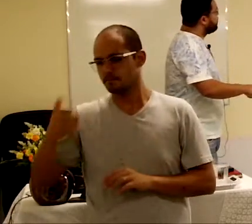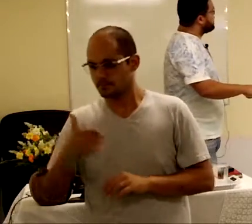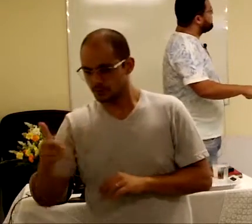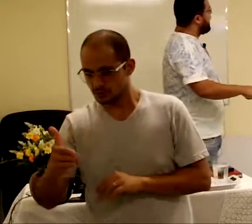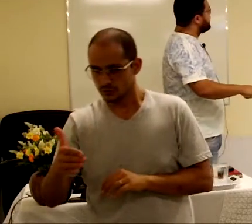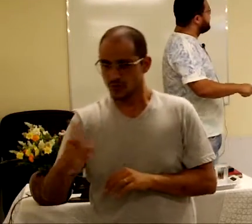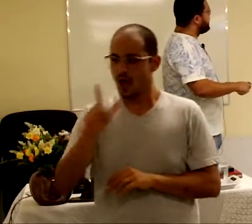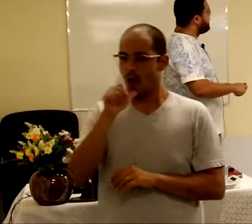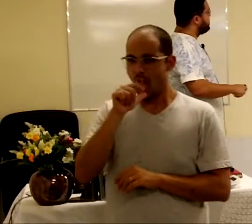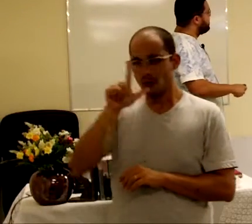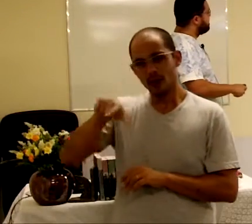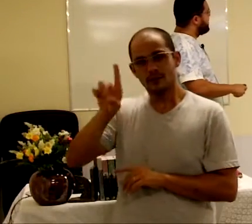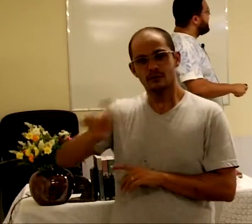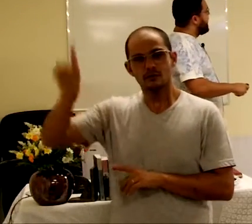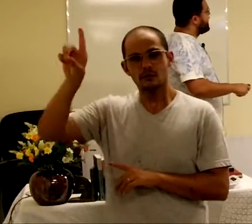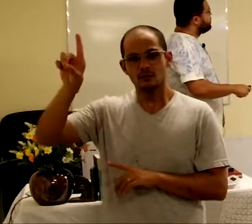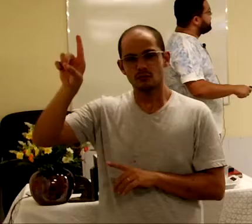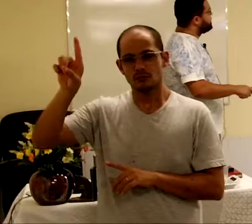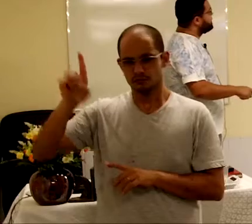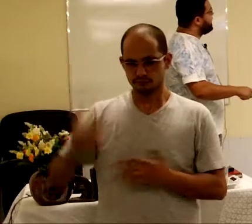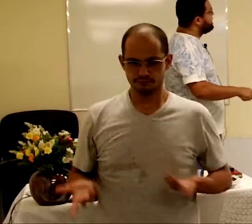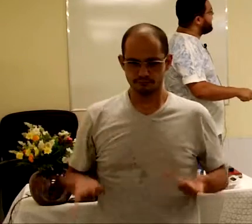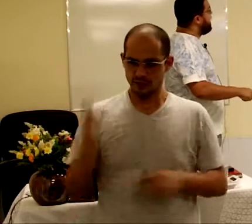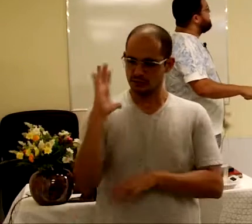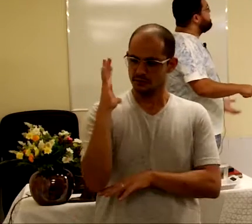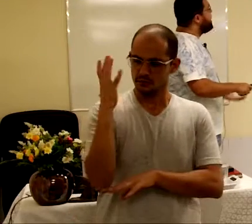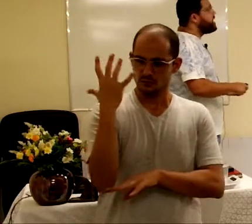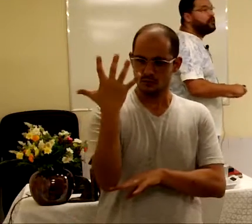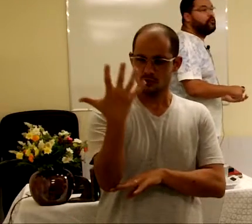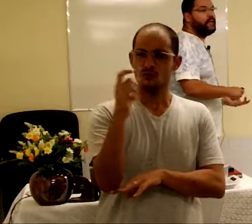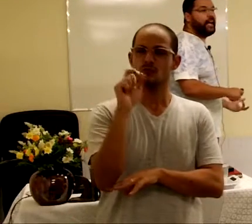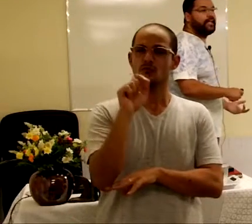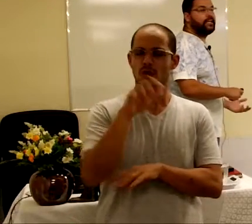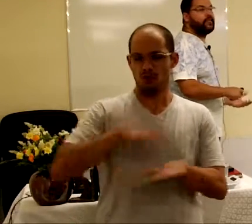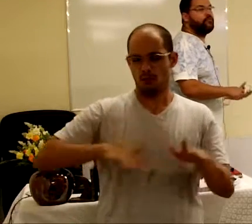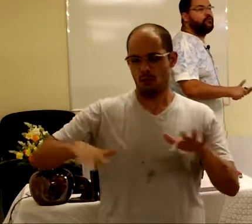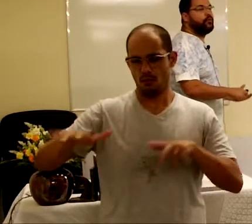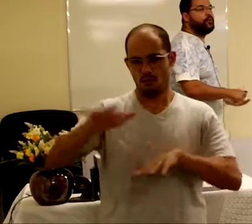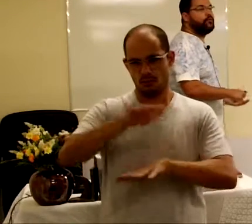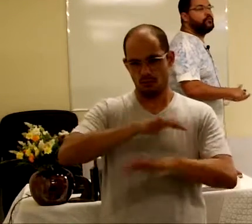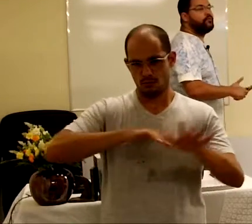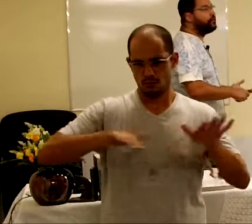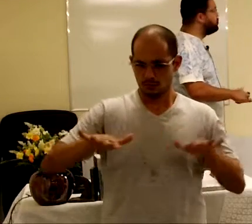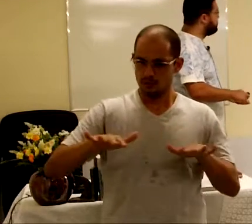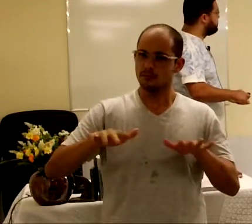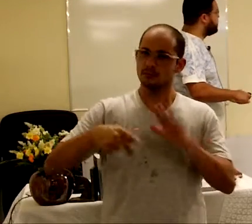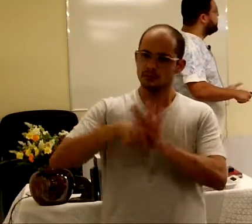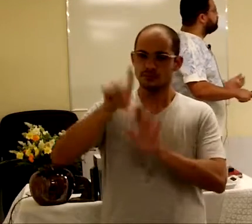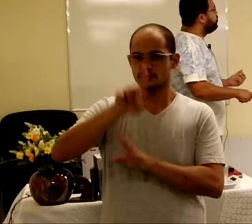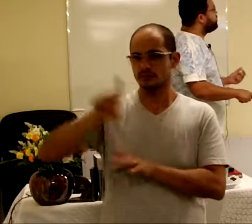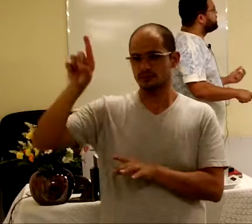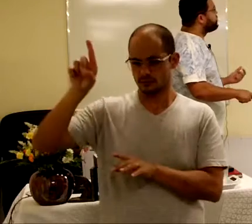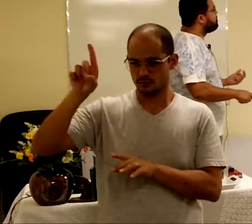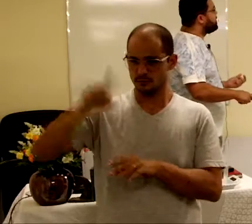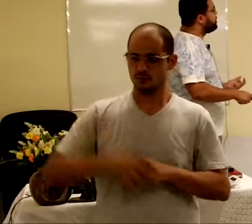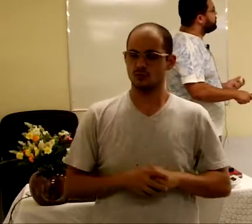penetrando todas as partes da criação. A natureza inteira está mergulhada no fluido divino.